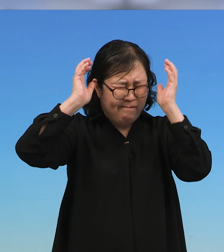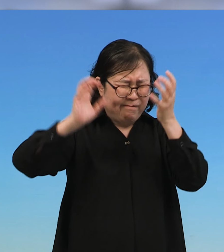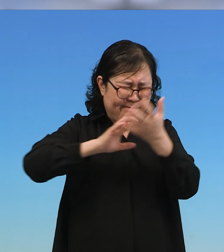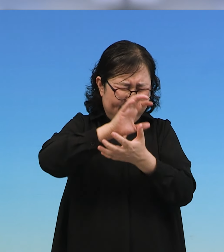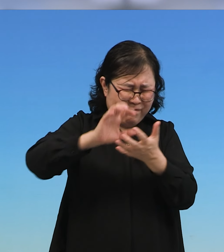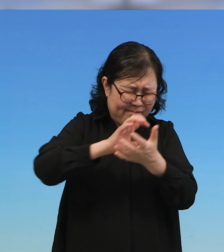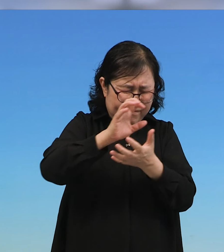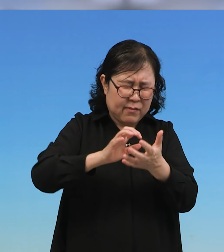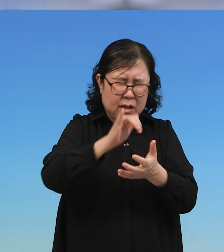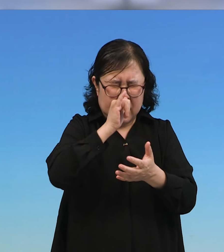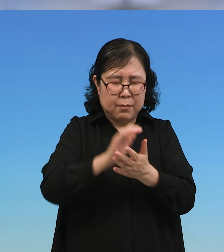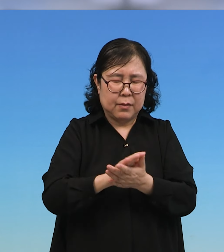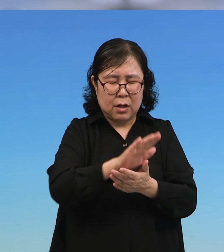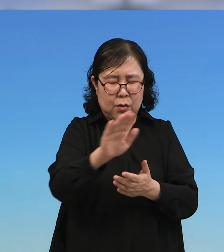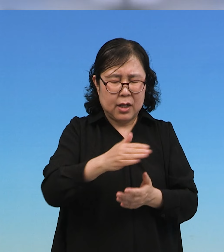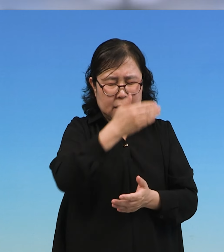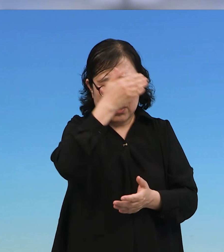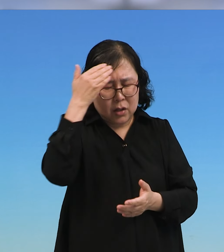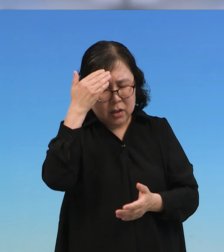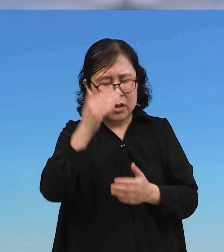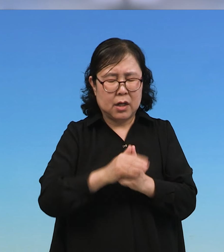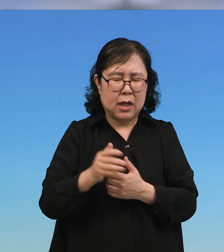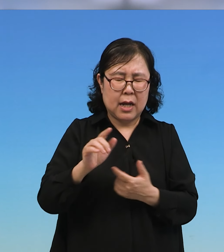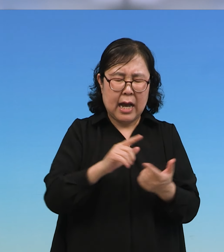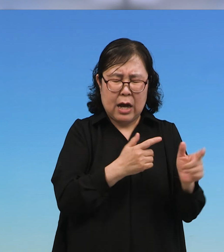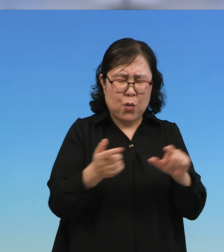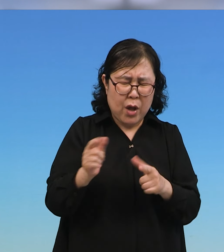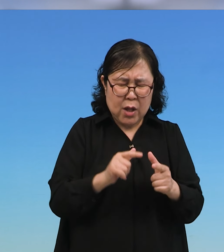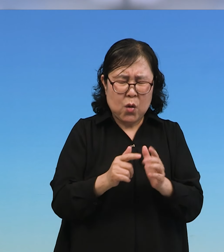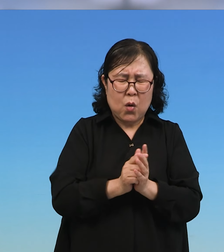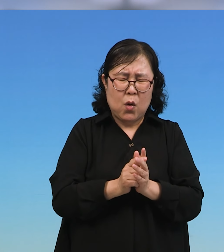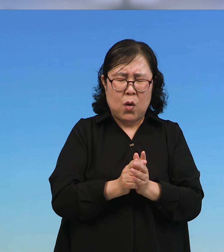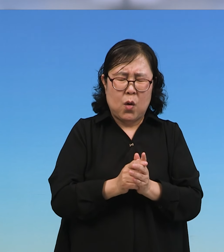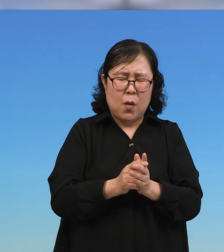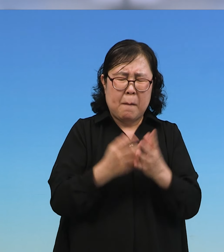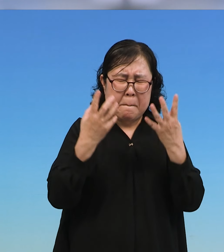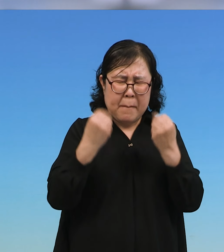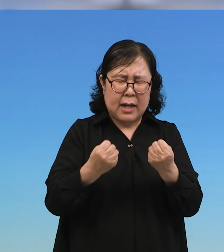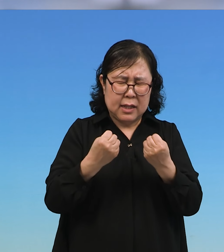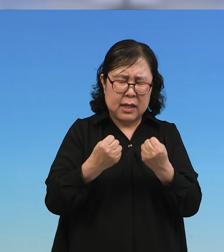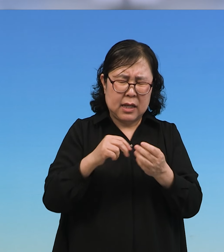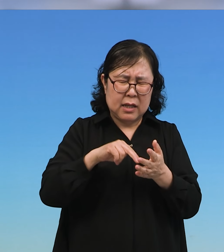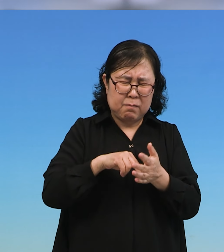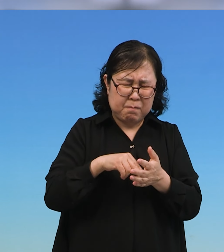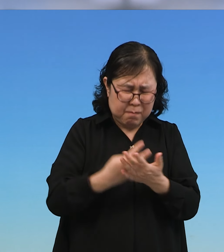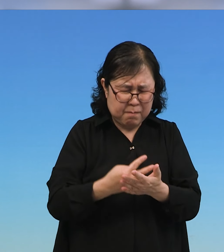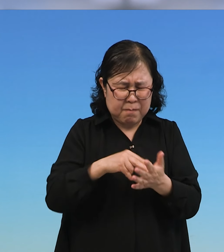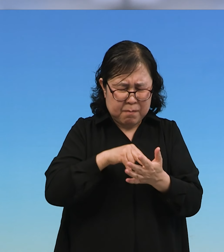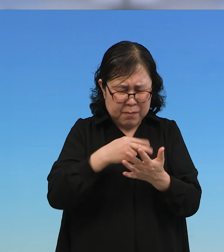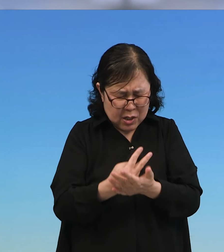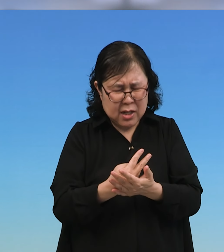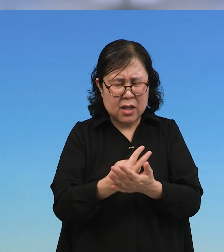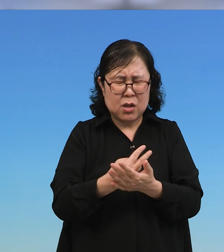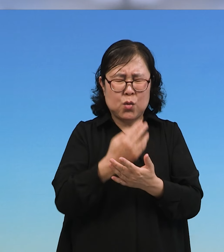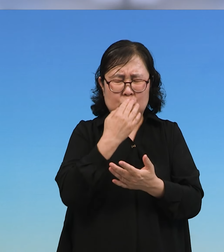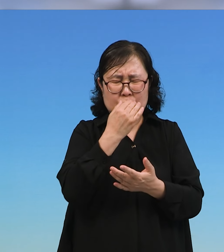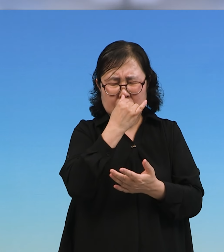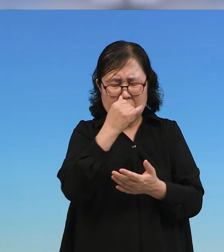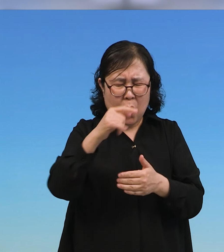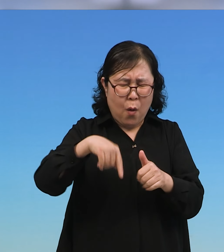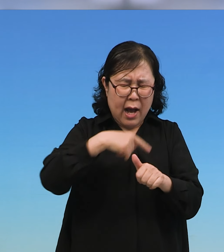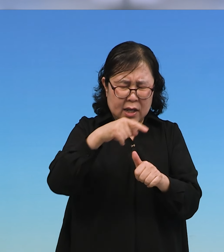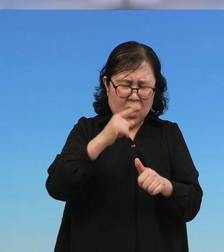어지럽습니다. 우리 청년들이 하루에도 몇 번씩 좌절하고 넘어지고 자빠지도록 얼마나 이